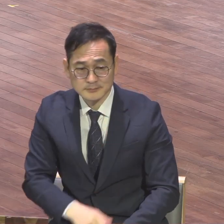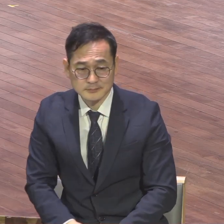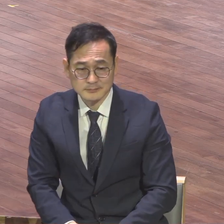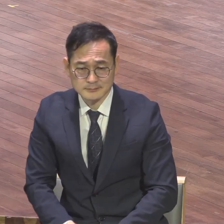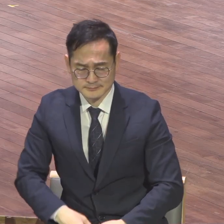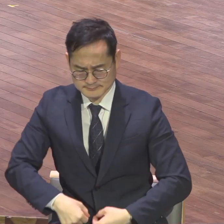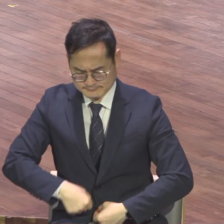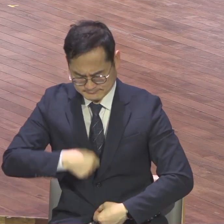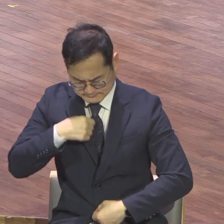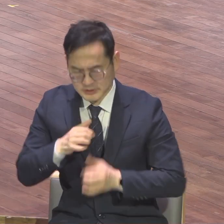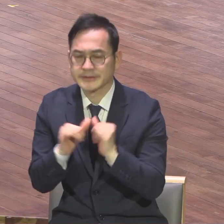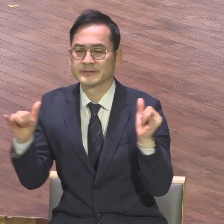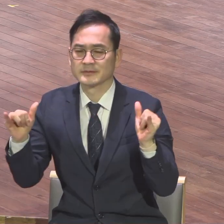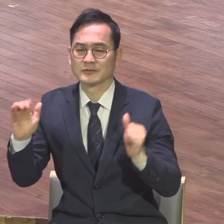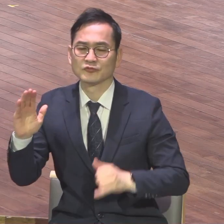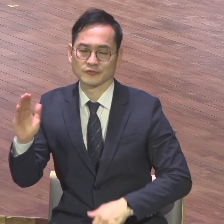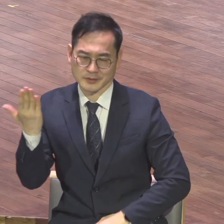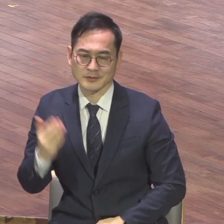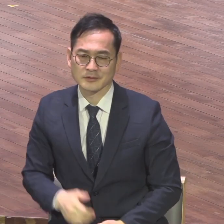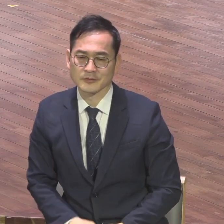어마어마한 거예요 이거 지금.